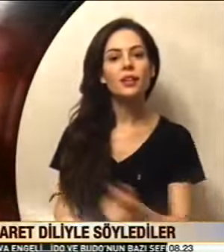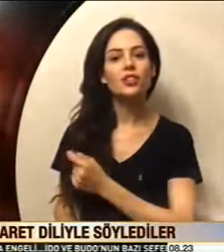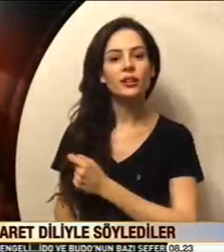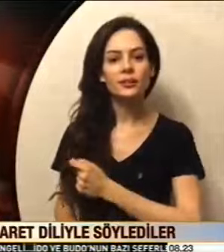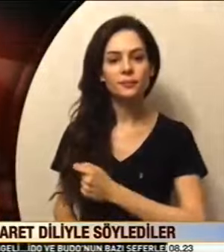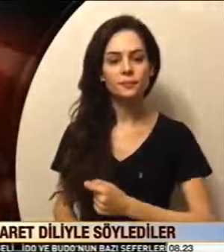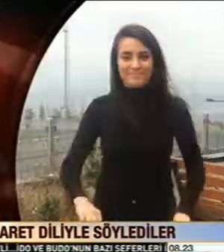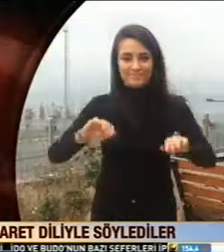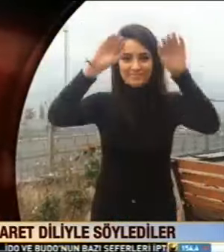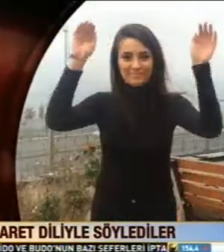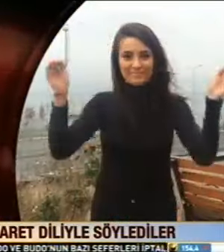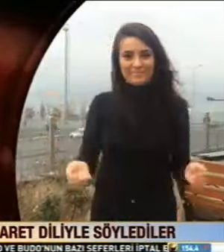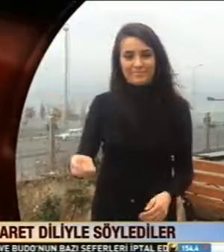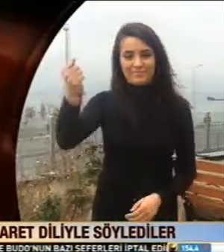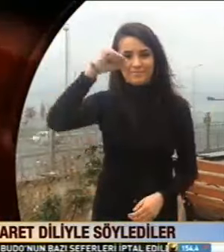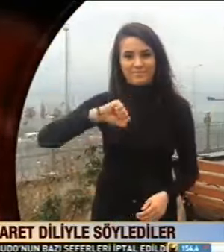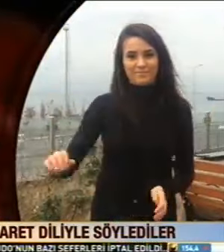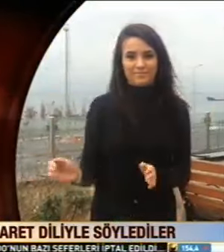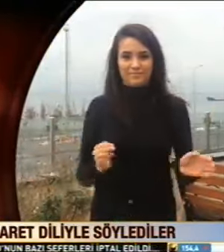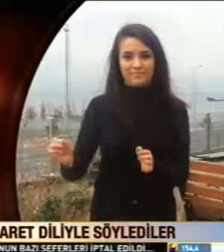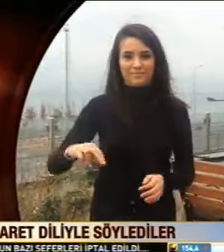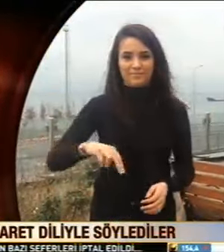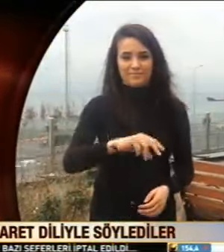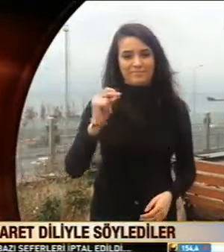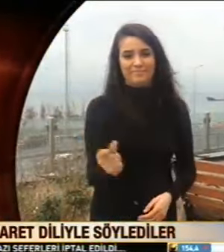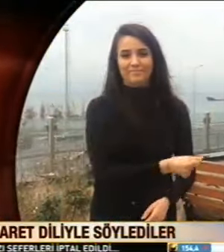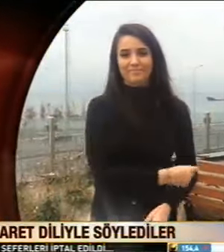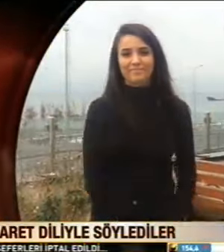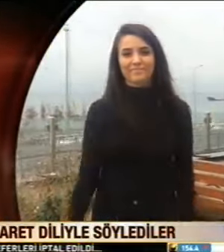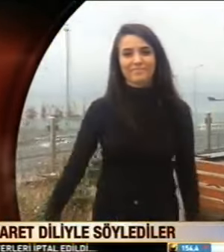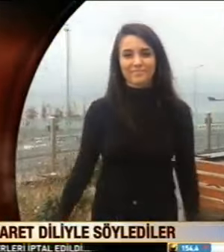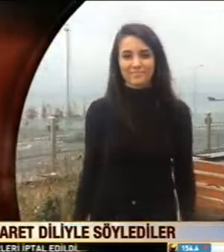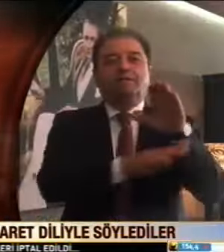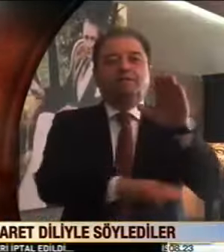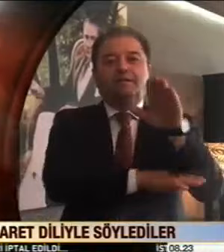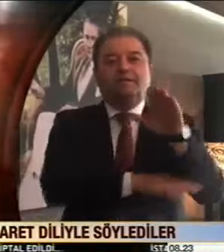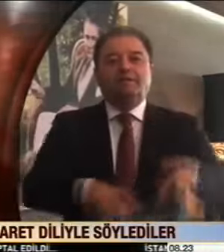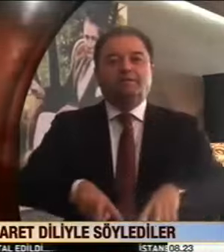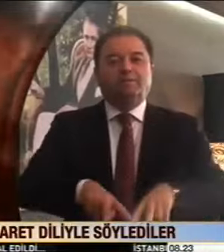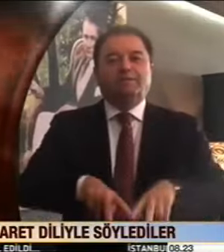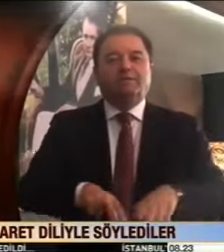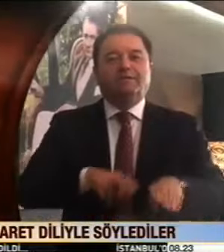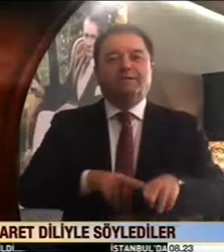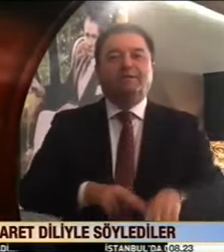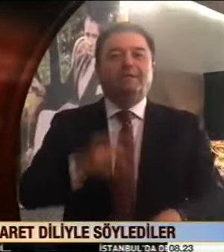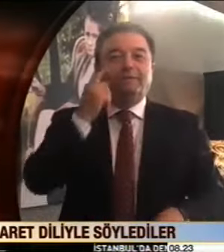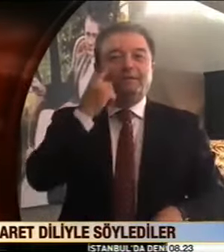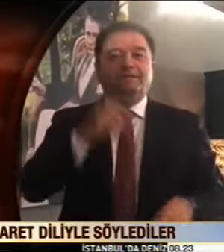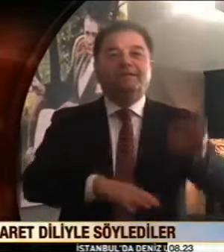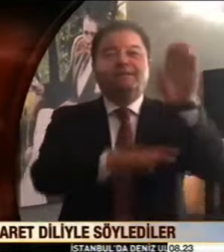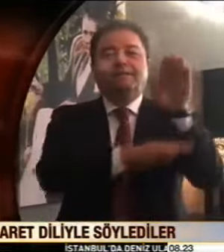bir kaça, bozulmuş düşmanlar geldi bir kaça, yaşa Mustafa